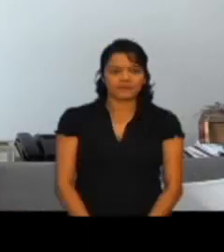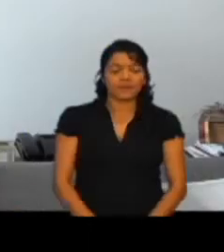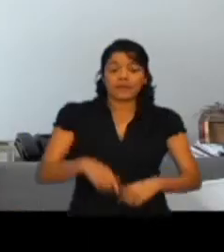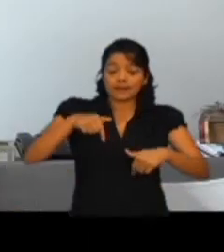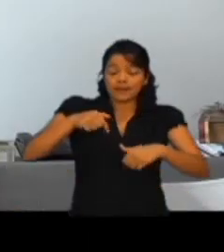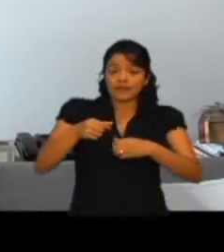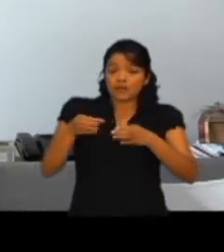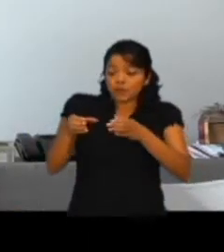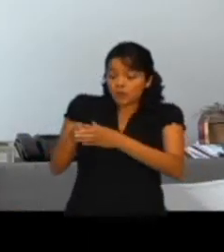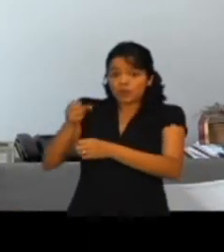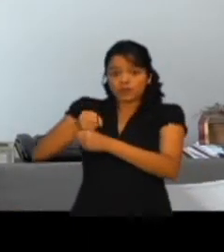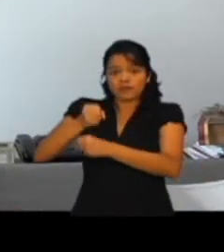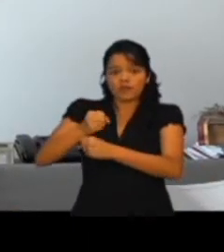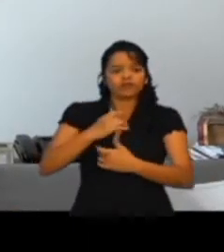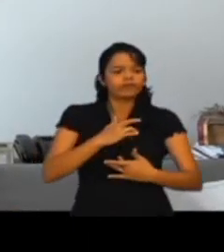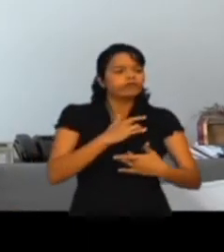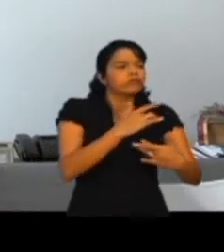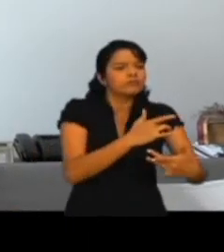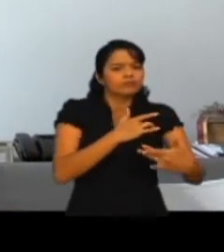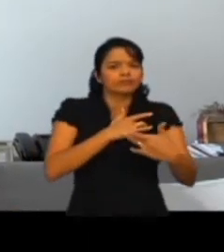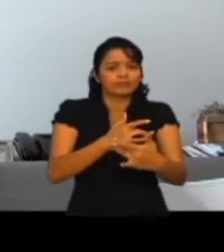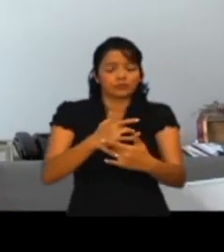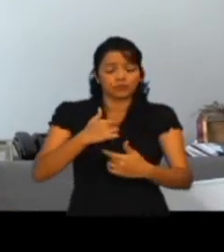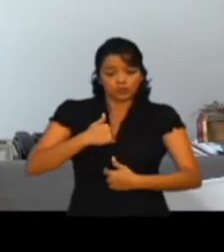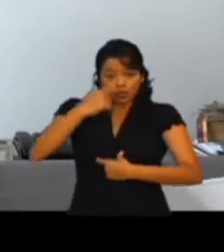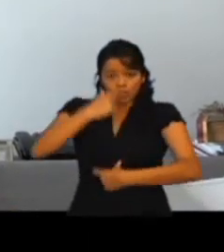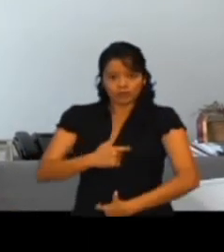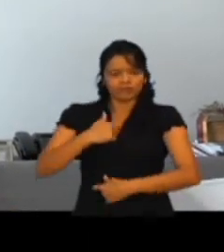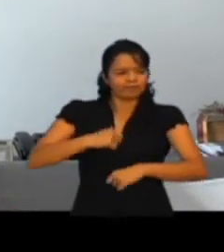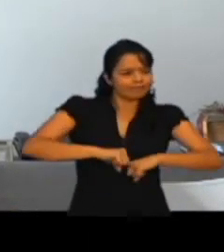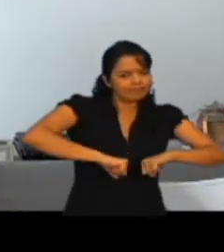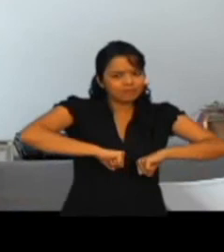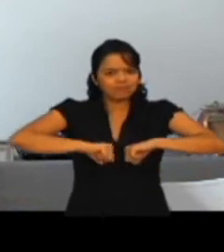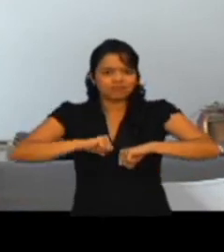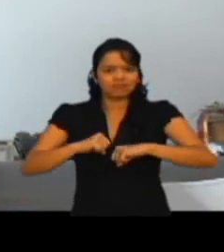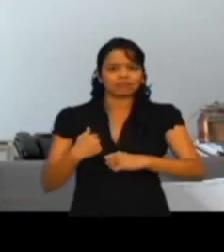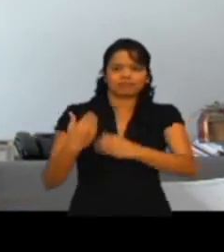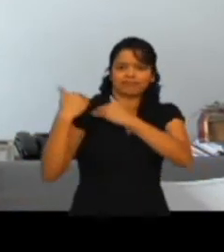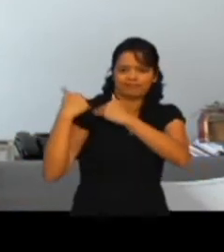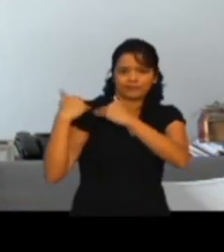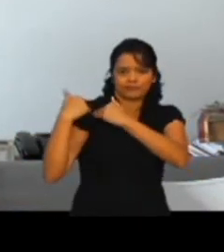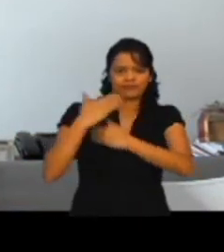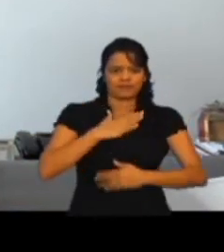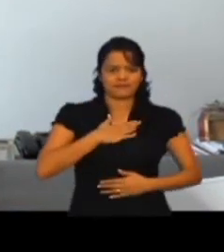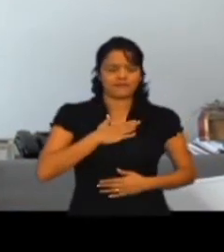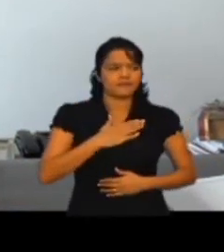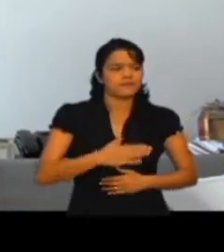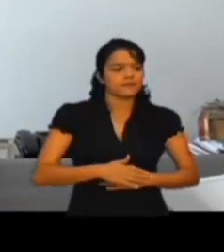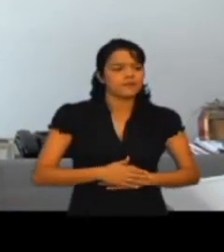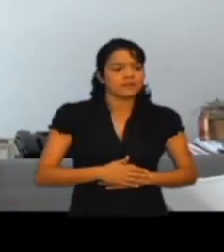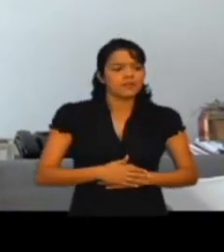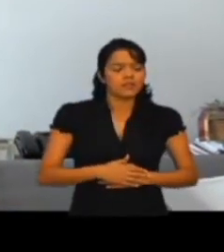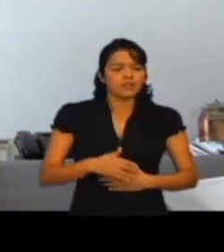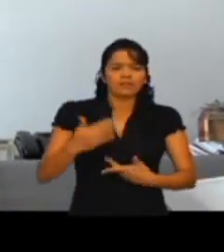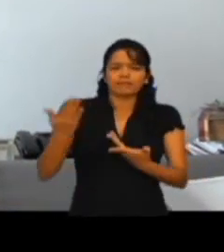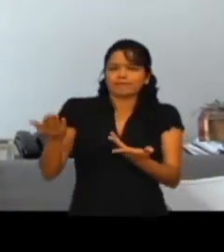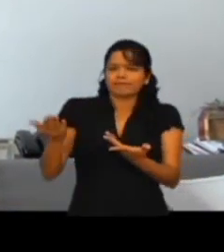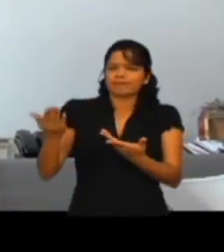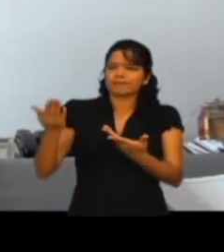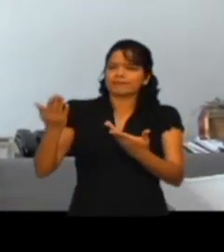Esto es como un equipo de trabajo voluntario, el que yo manejo, el que me encargo. No hay,